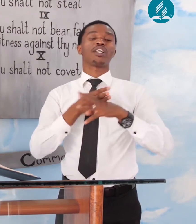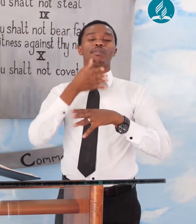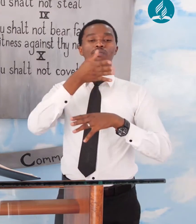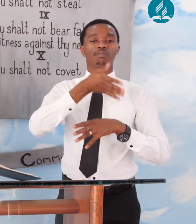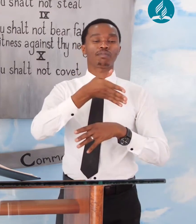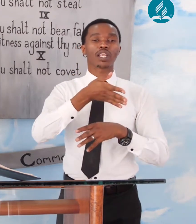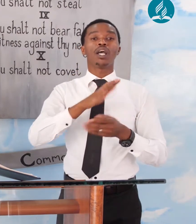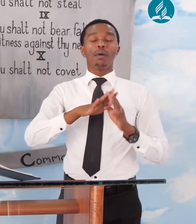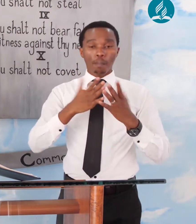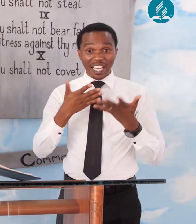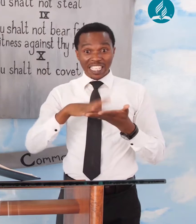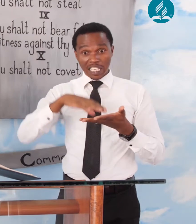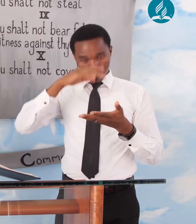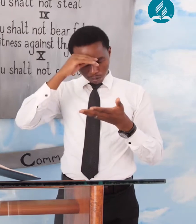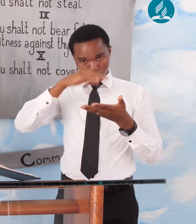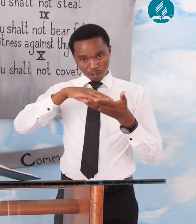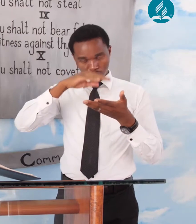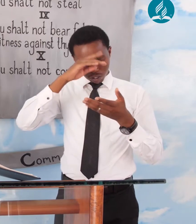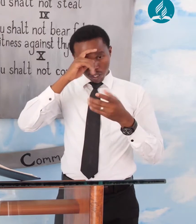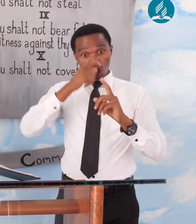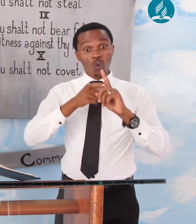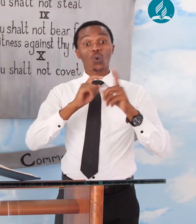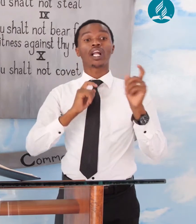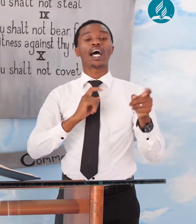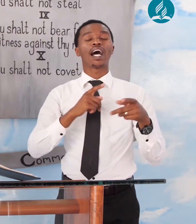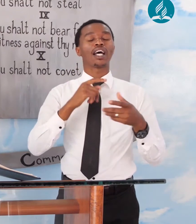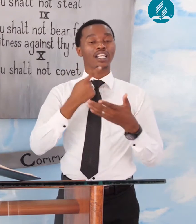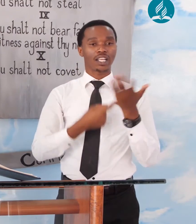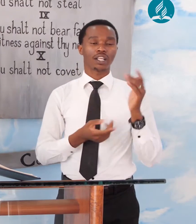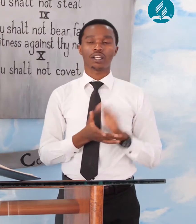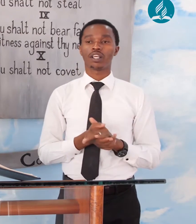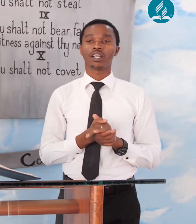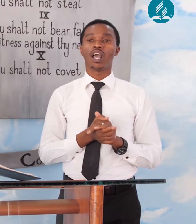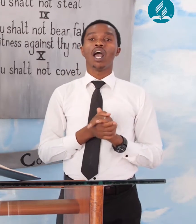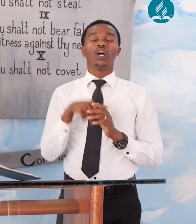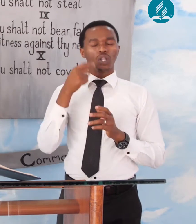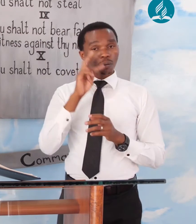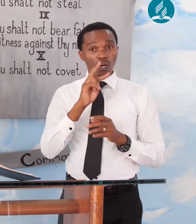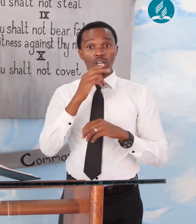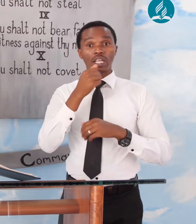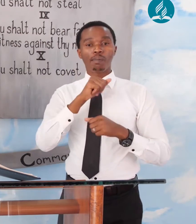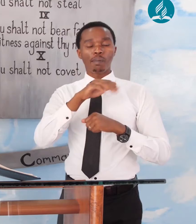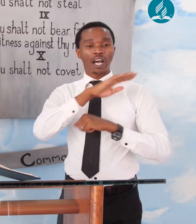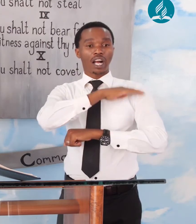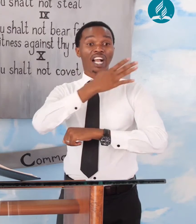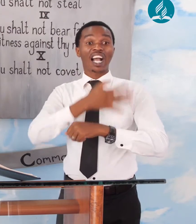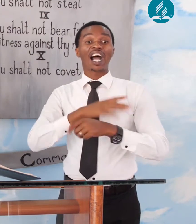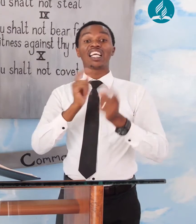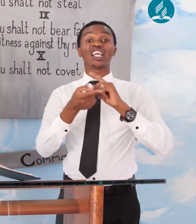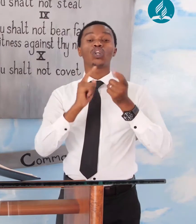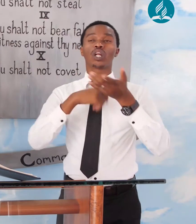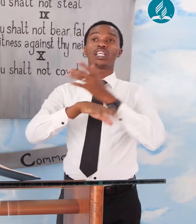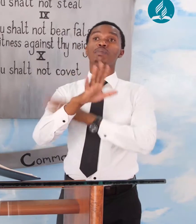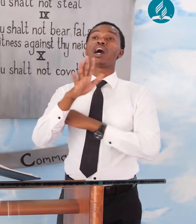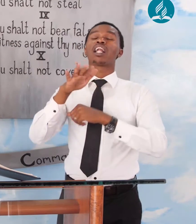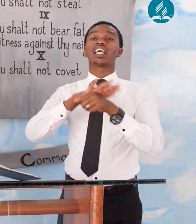irihe nuko imbaraga ihindura y'Imana ikora ku muntu ihereye